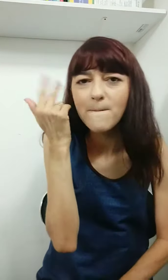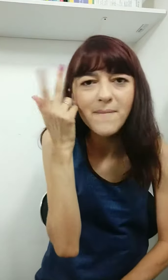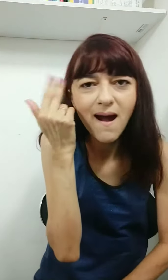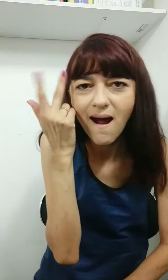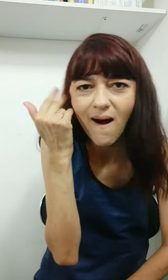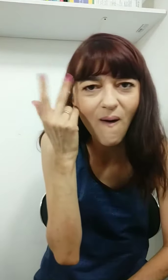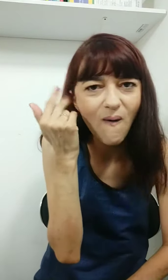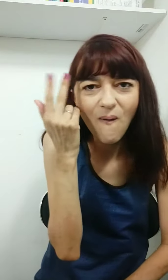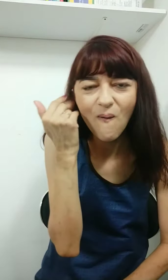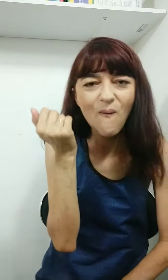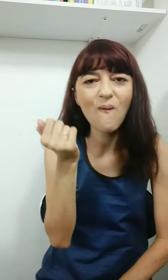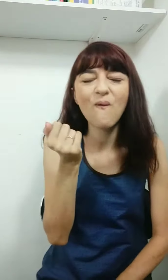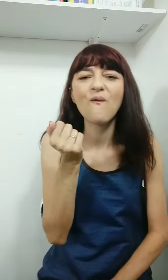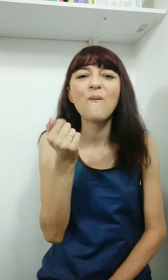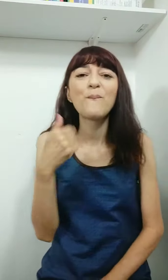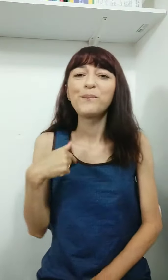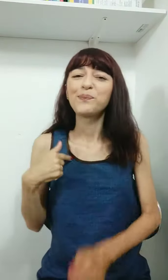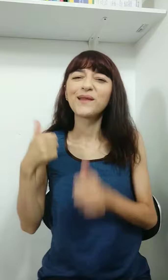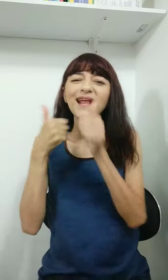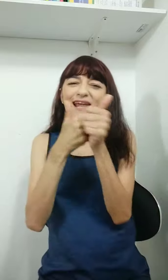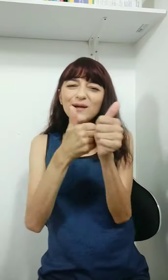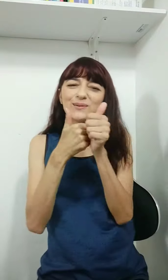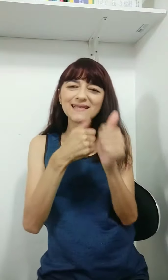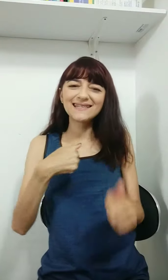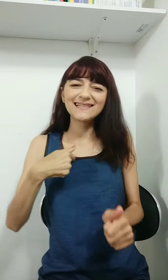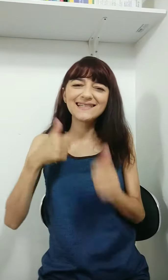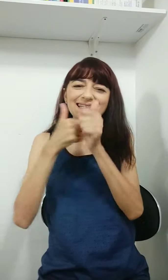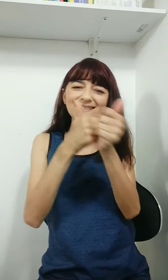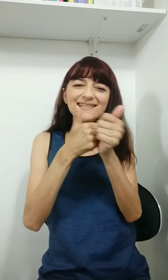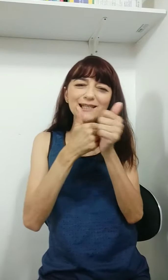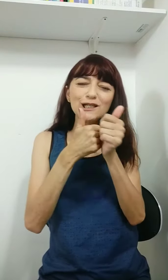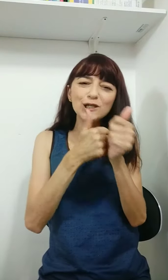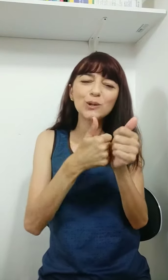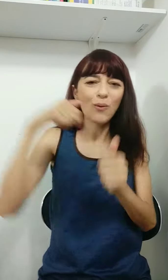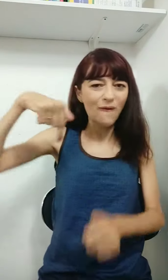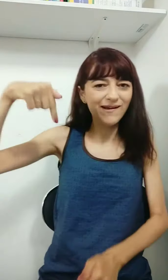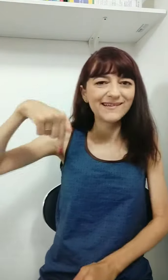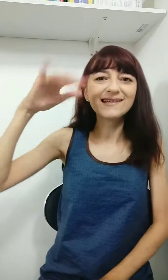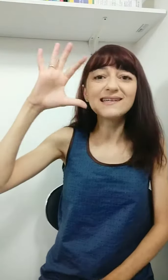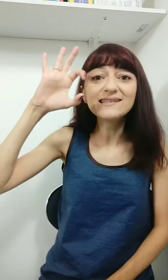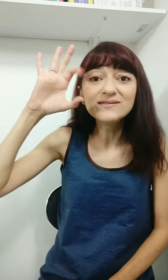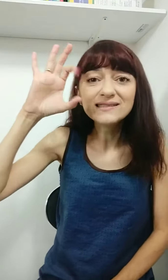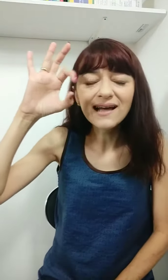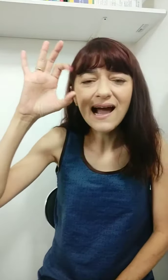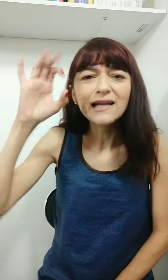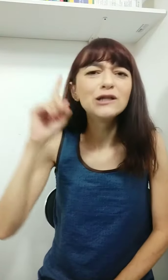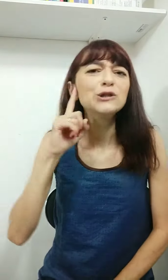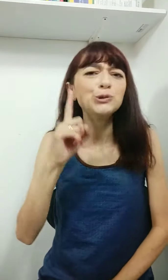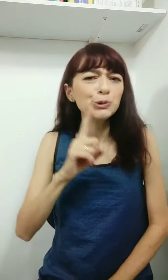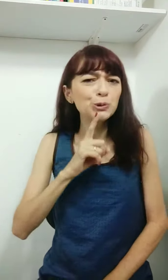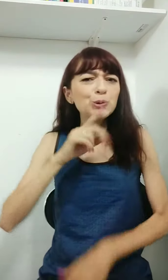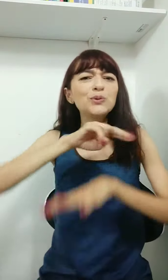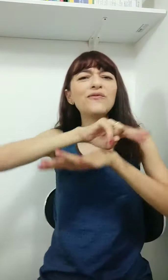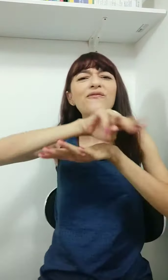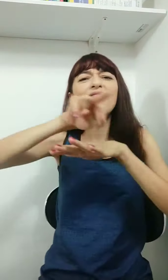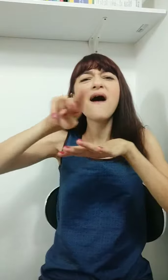variações linguísticas, tá bom? Isso é natural em qualquer língua, né? Até mesmo no português de Minas para o Ceará existem